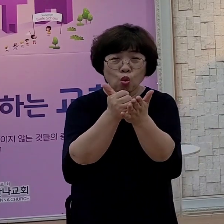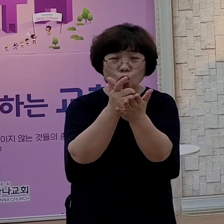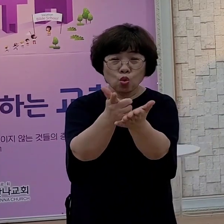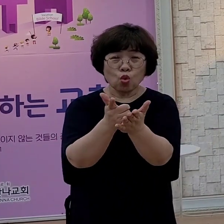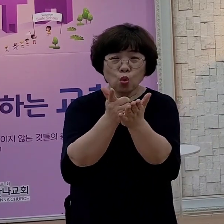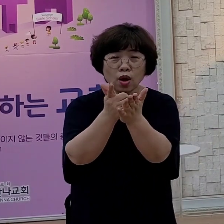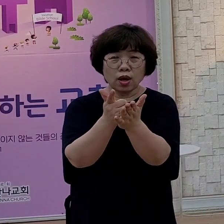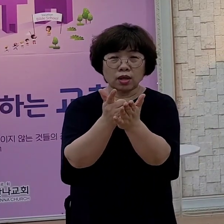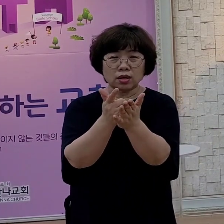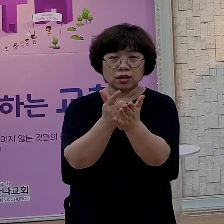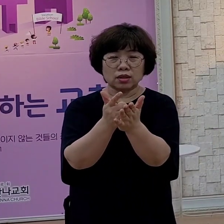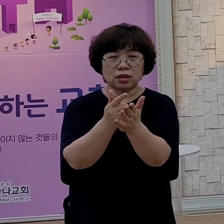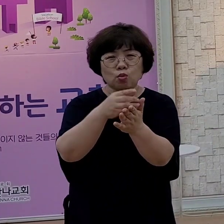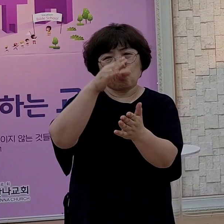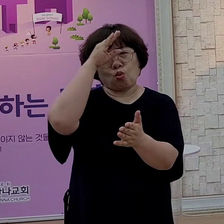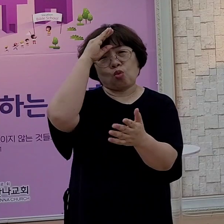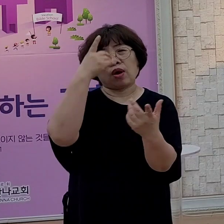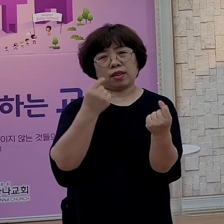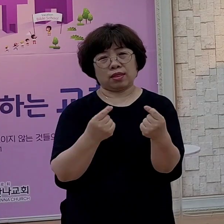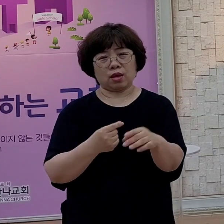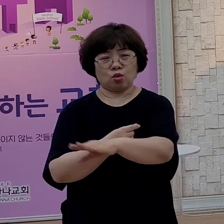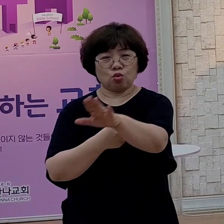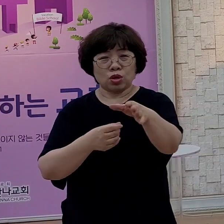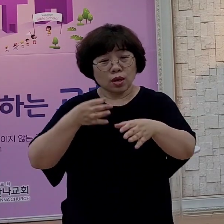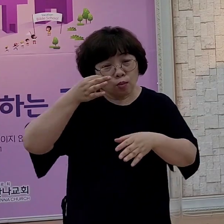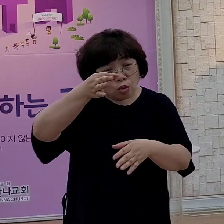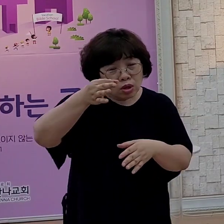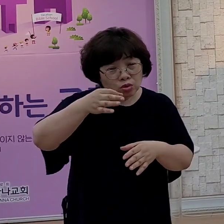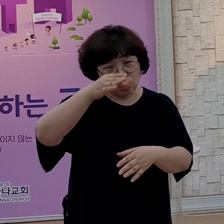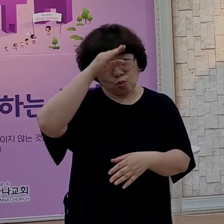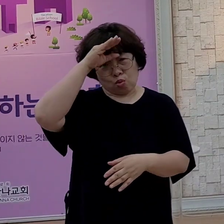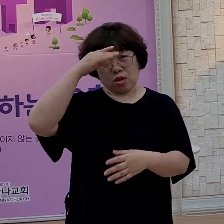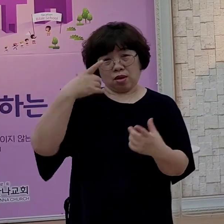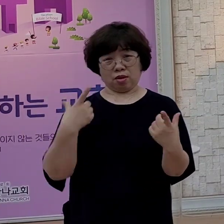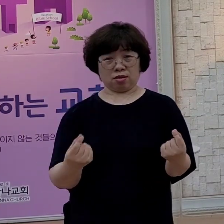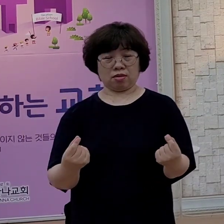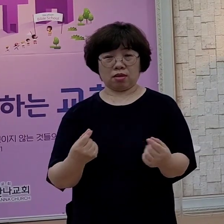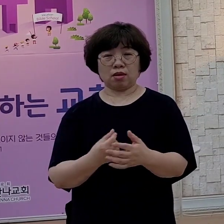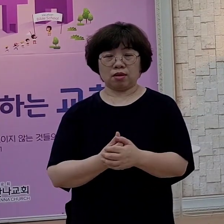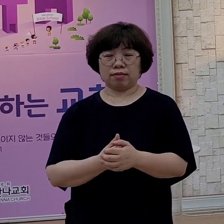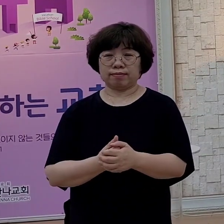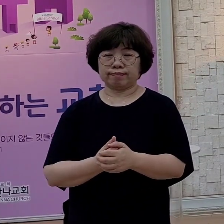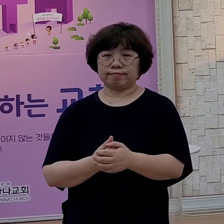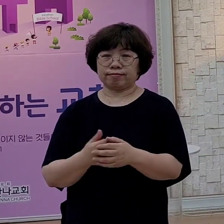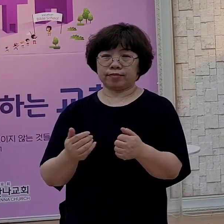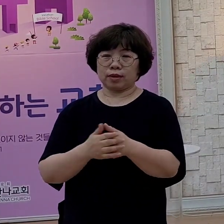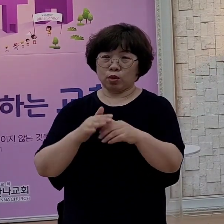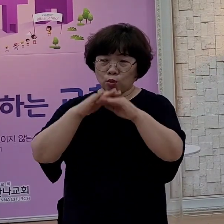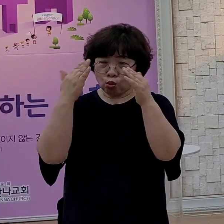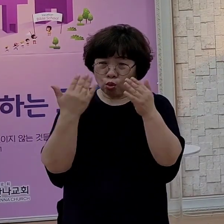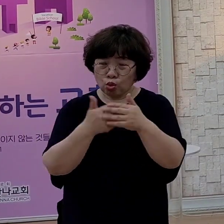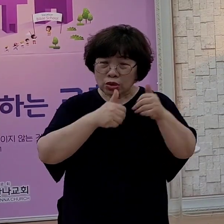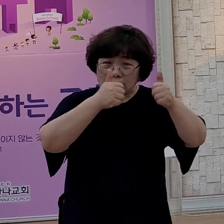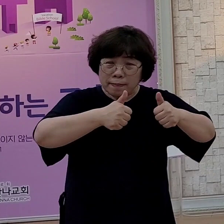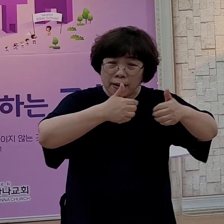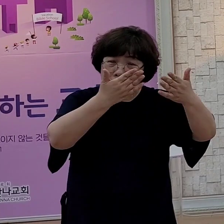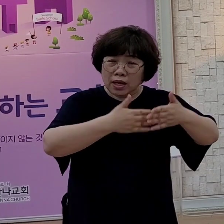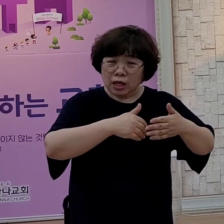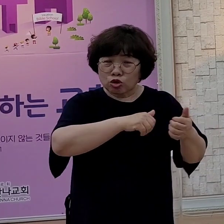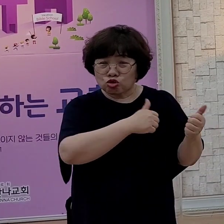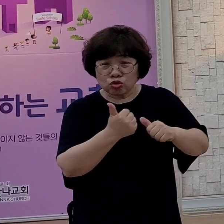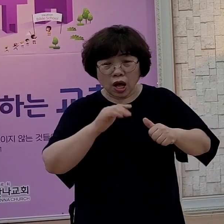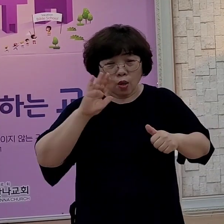하나의 모델이에요. 모델. 우리에게 보여주시는 모델. 그래서 다 심판받아 죽어